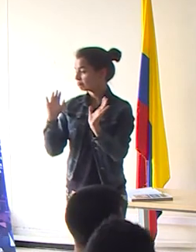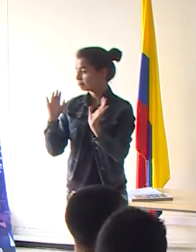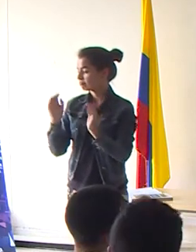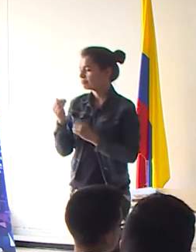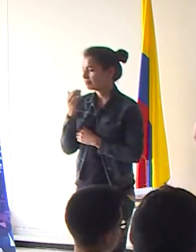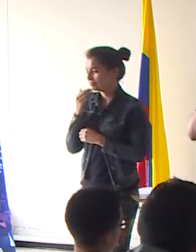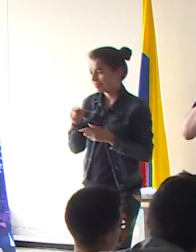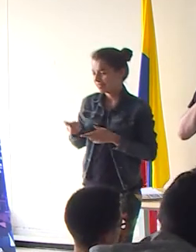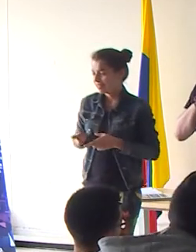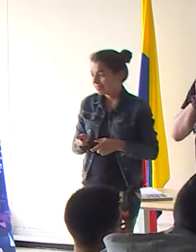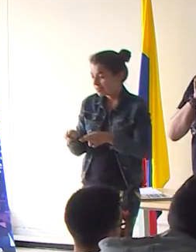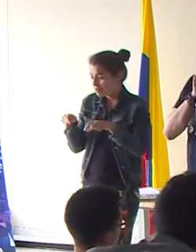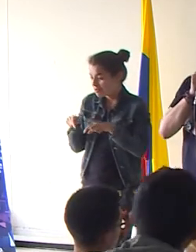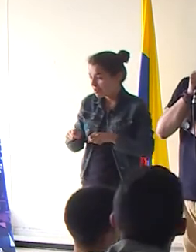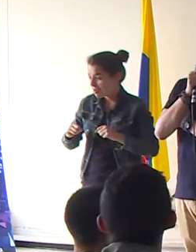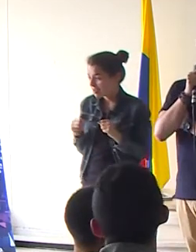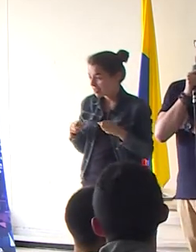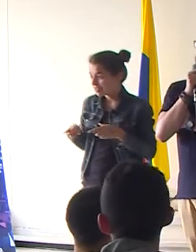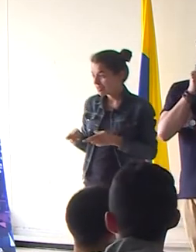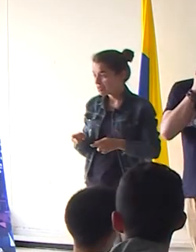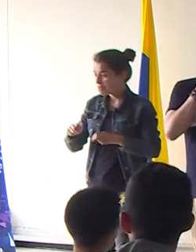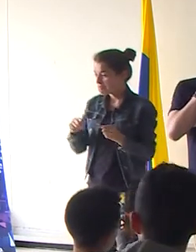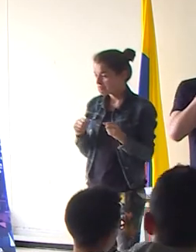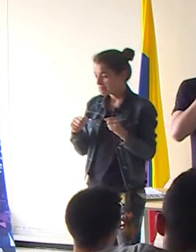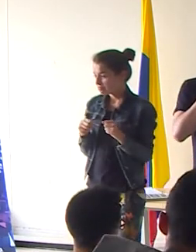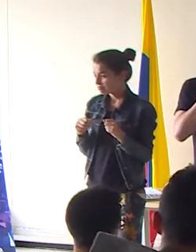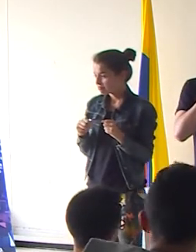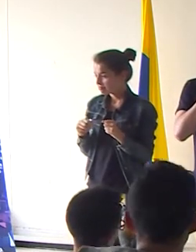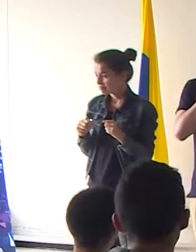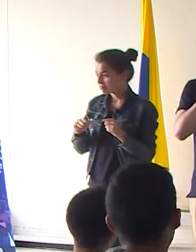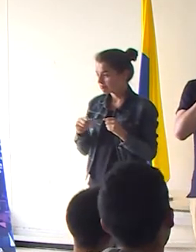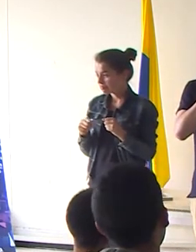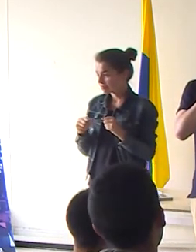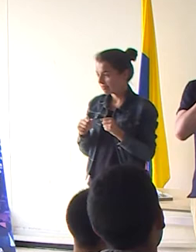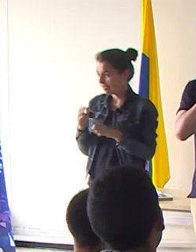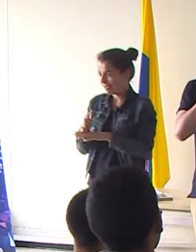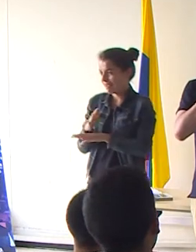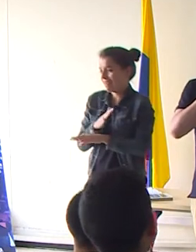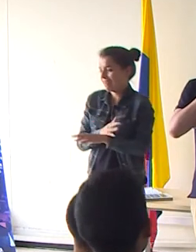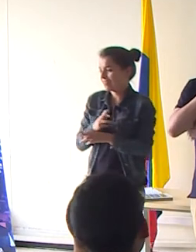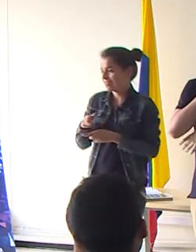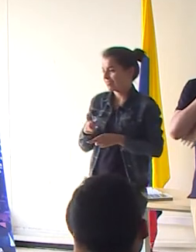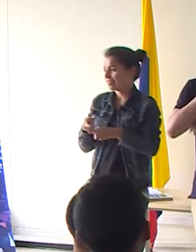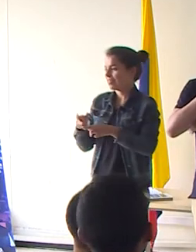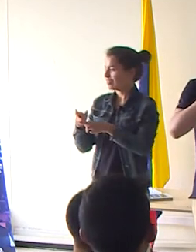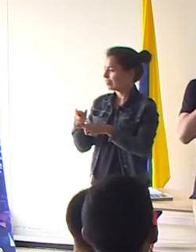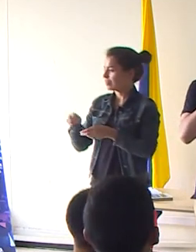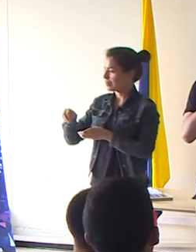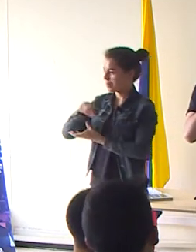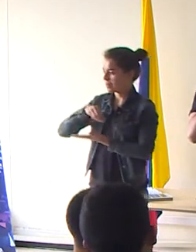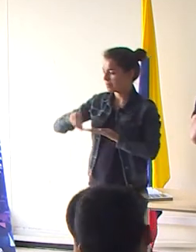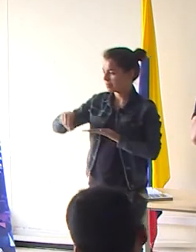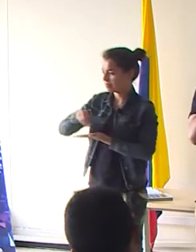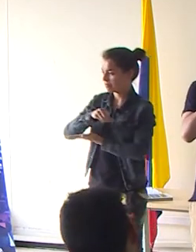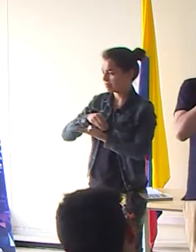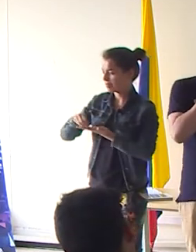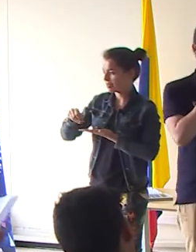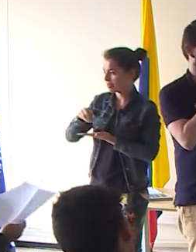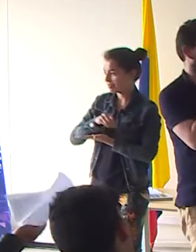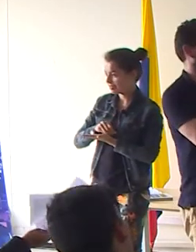de esta ciudad que es el río bogotá y que antes era el río magdalena pues están recibiendo